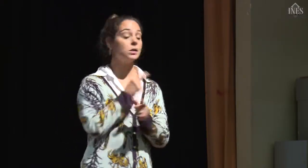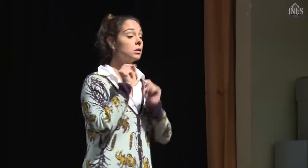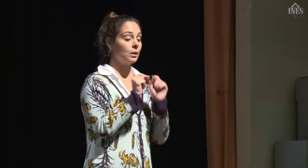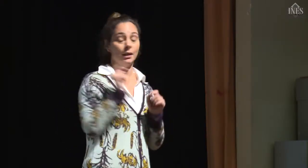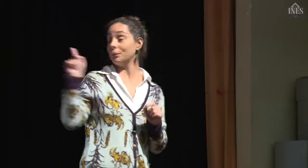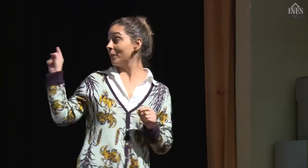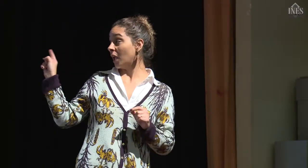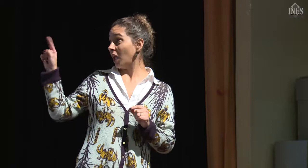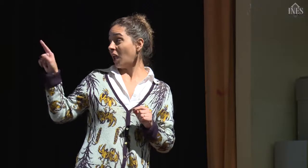O terceiro ponto